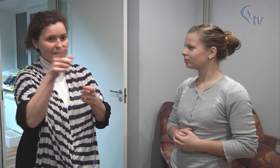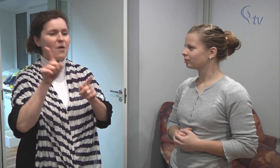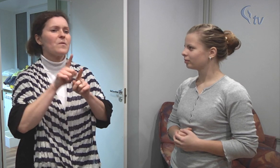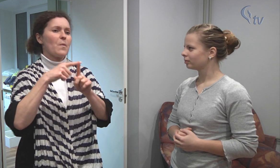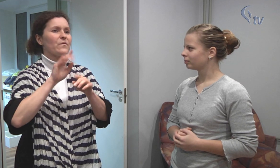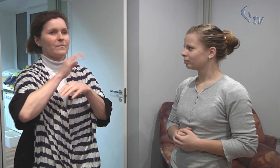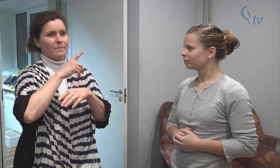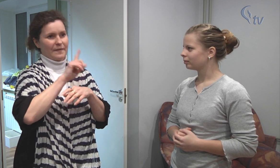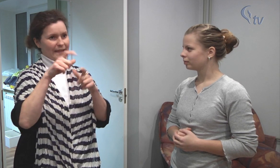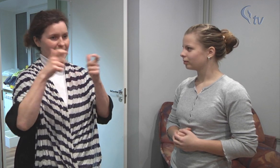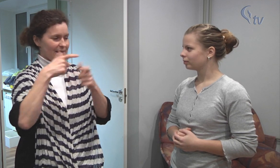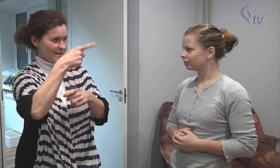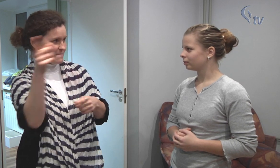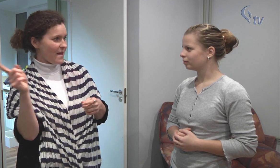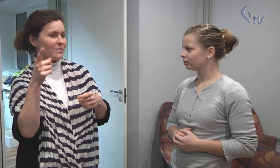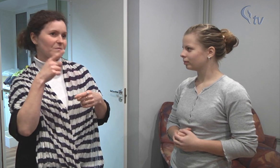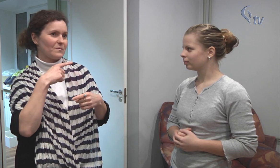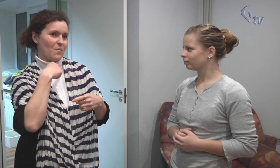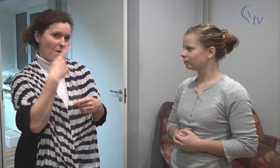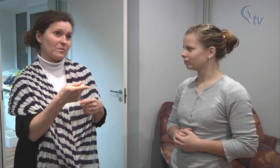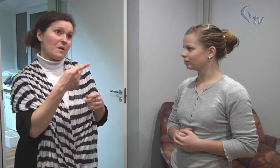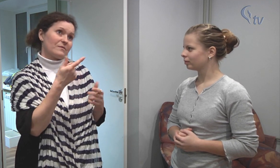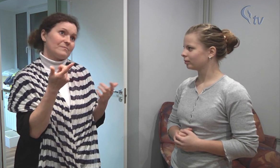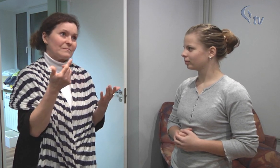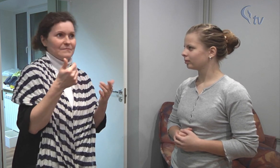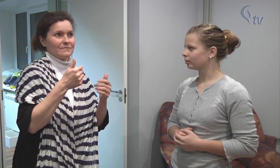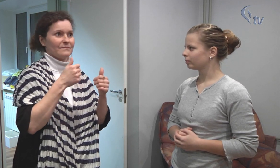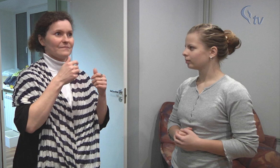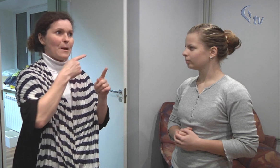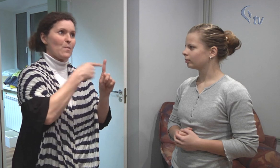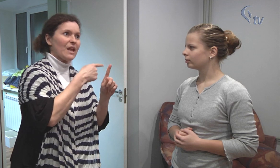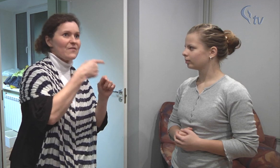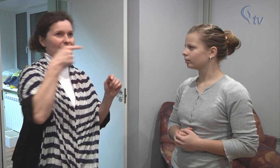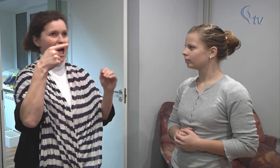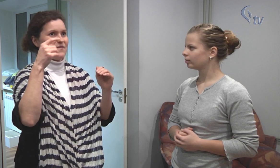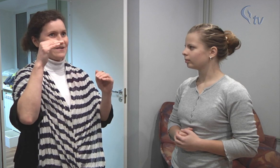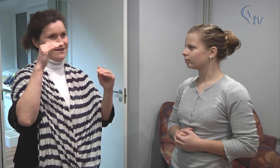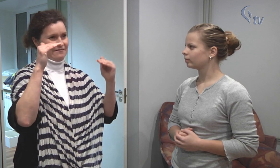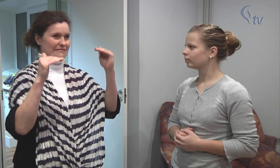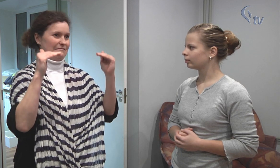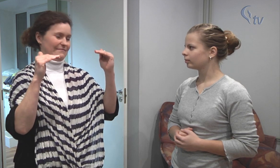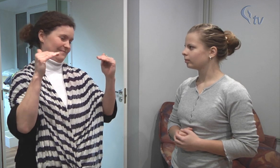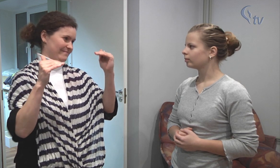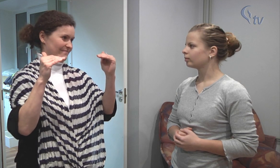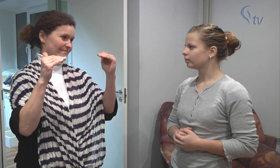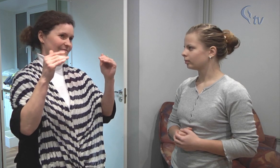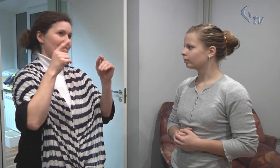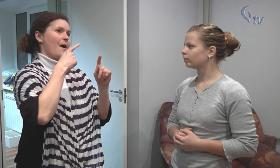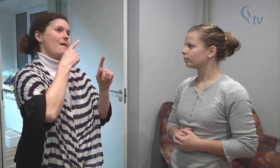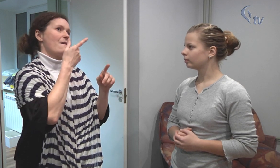kurtitühingu liikmed ja mitte liikmed on öelnud nii positiivsed kui negatiivsed, aga